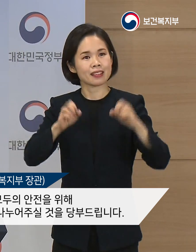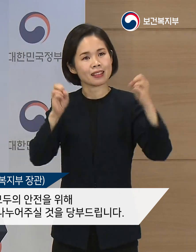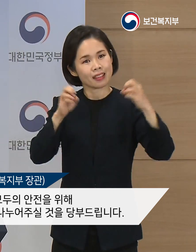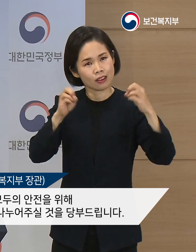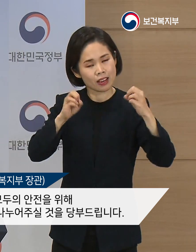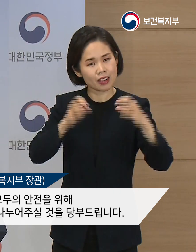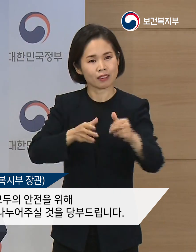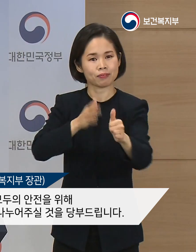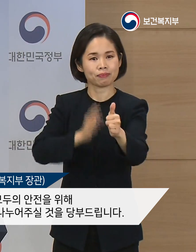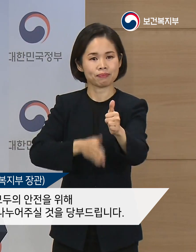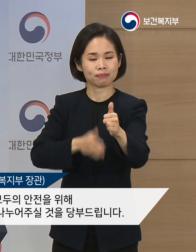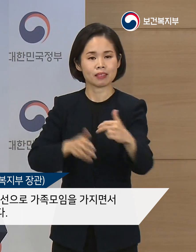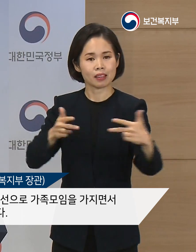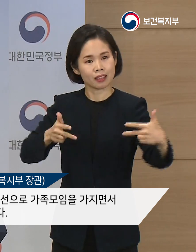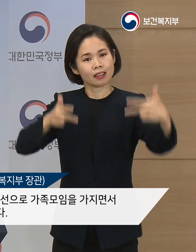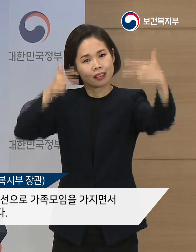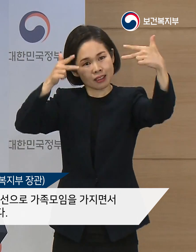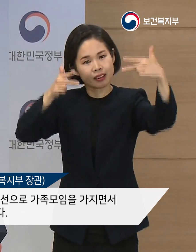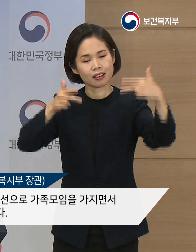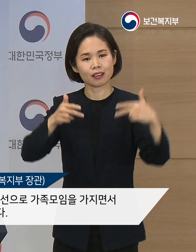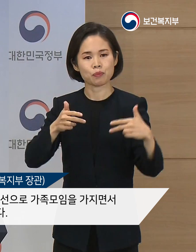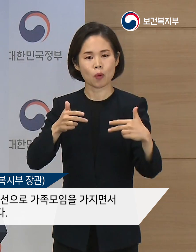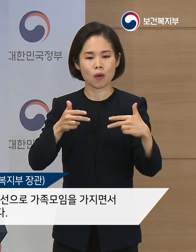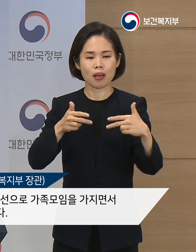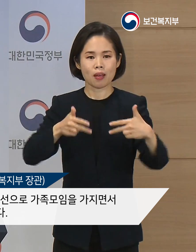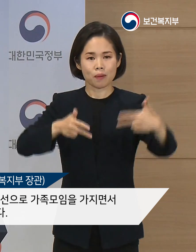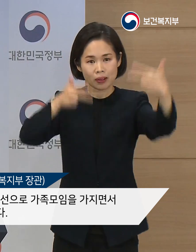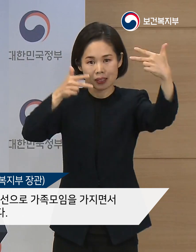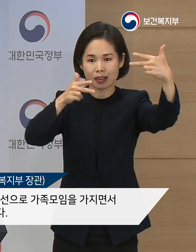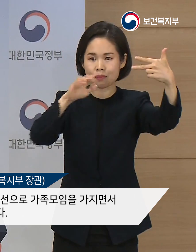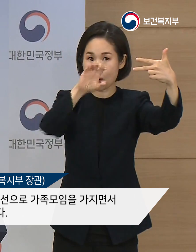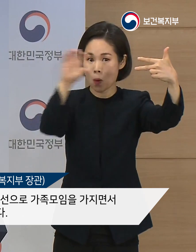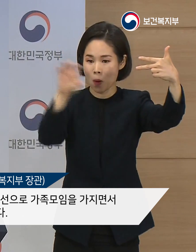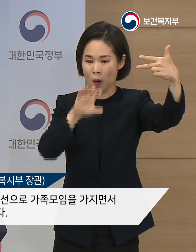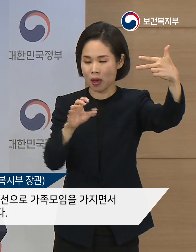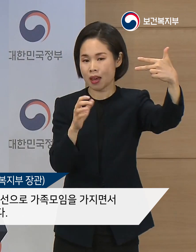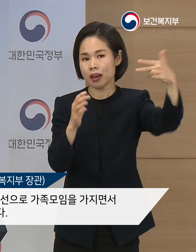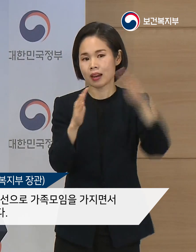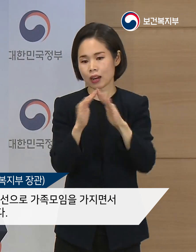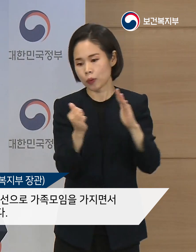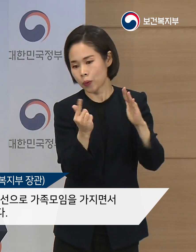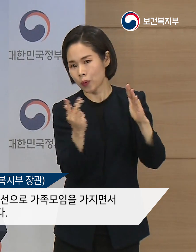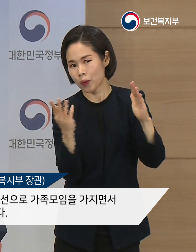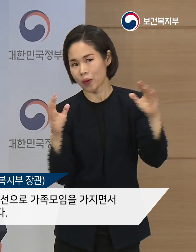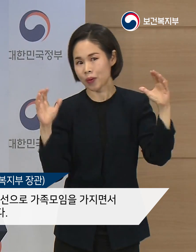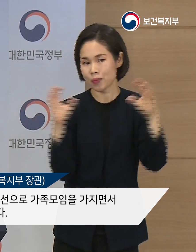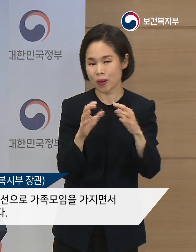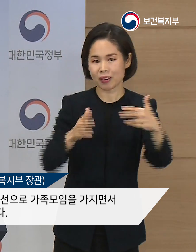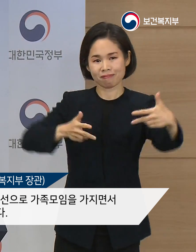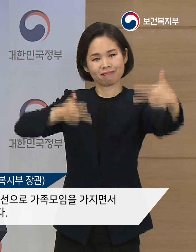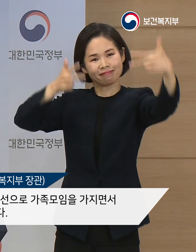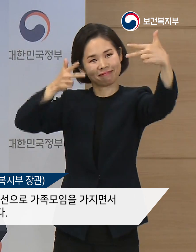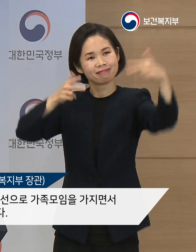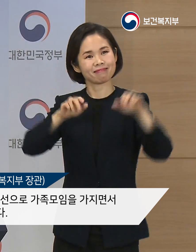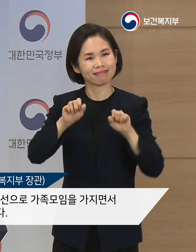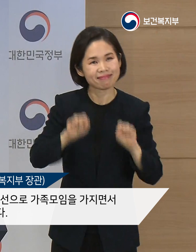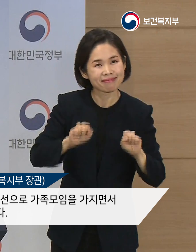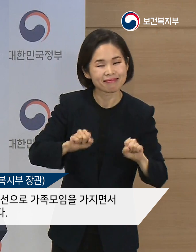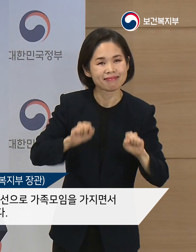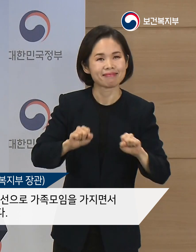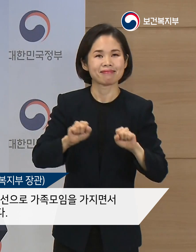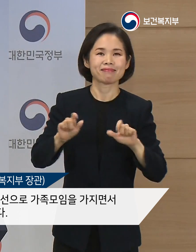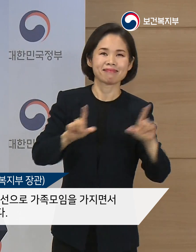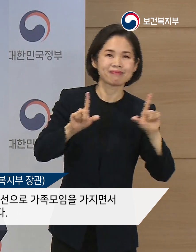주실 것을 당부드립니다. 화상통화나 화상회의 기능을 활용하여 랜선으로 가족 모임을